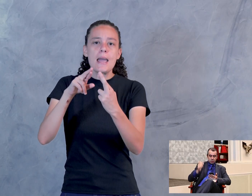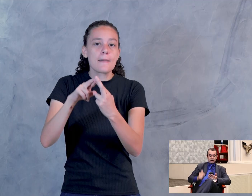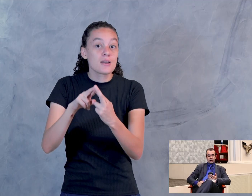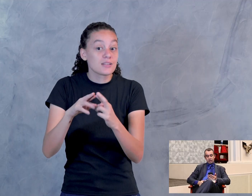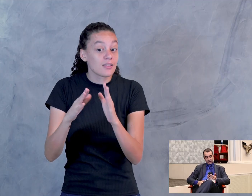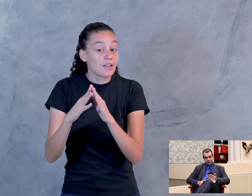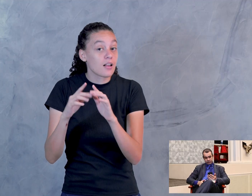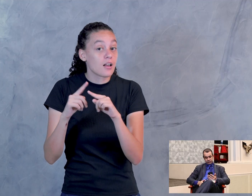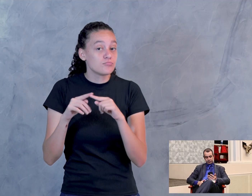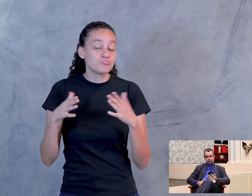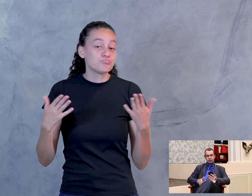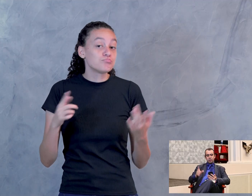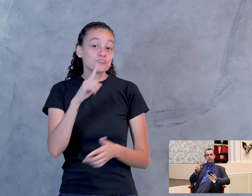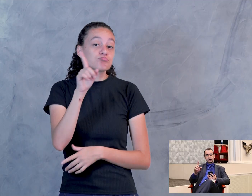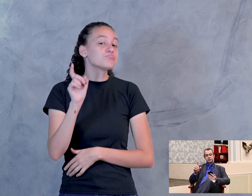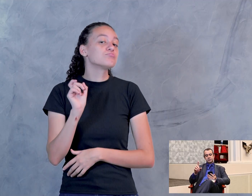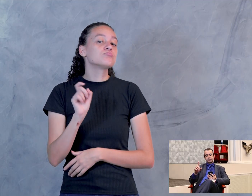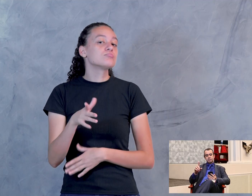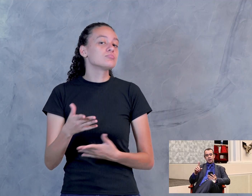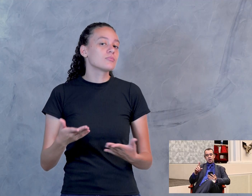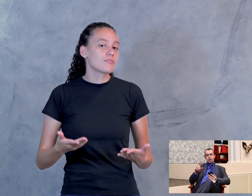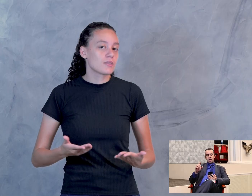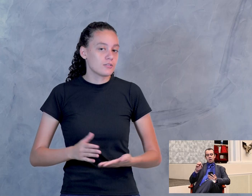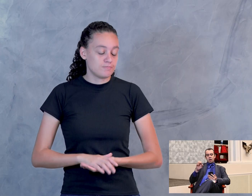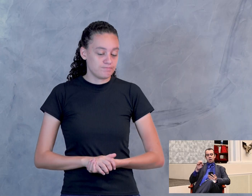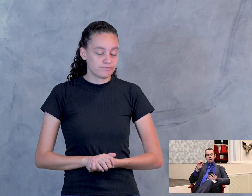sendo igreja? Então ele disse: